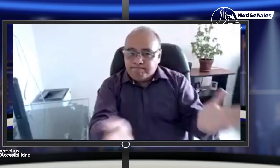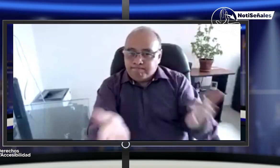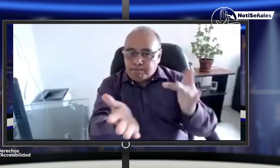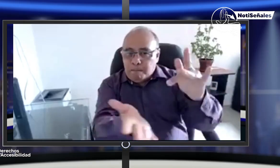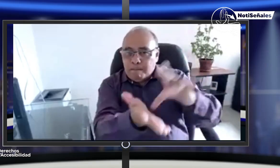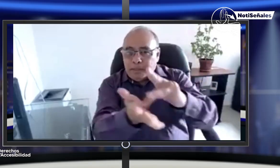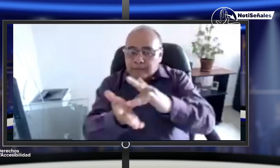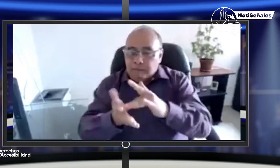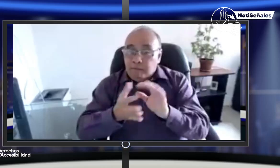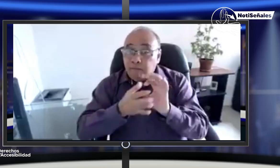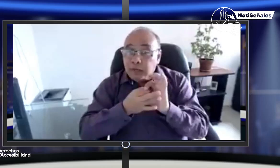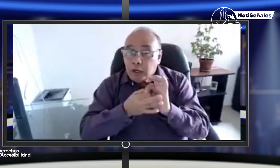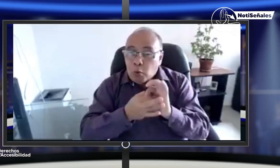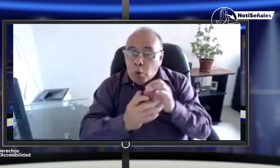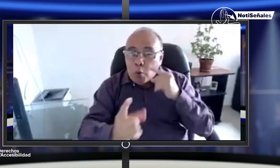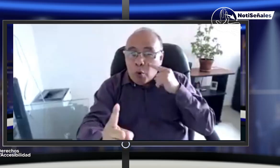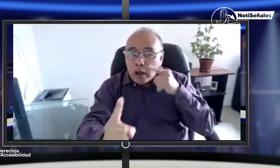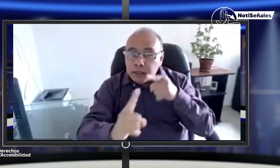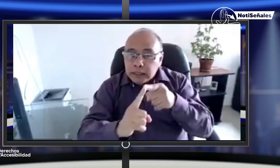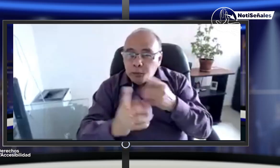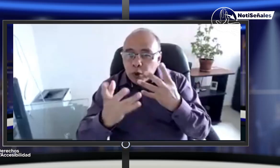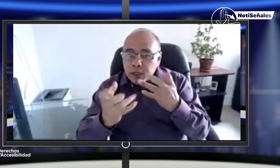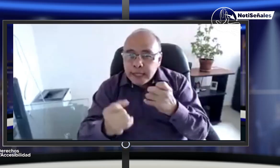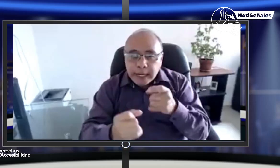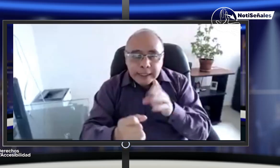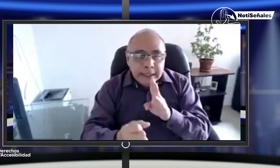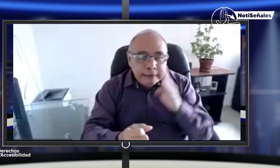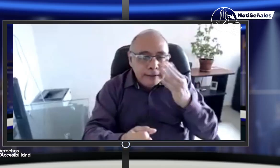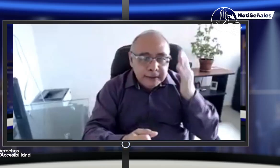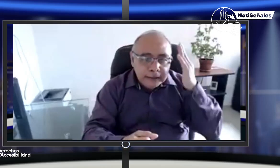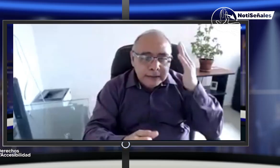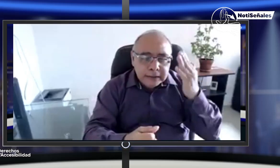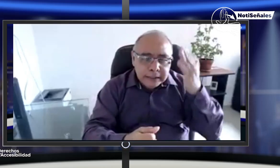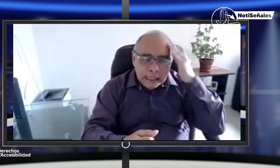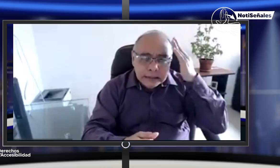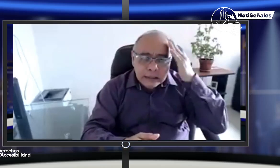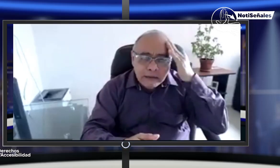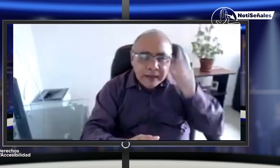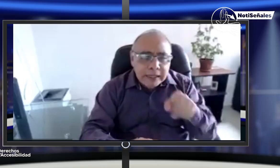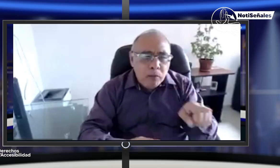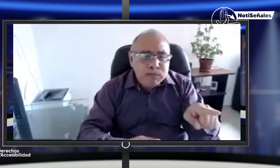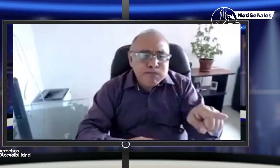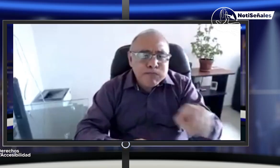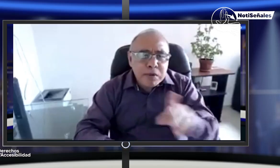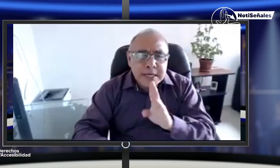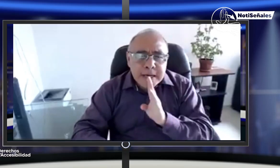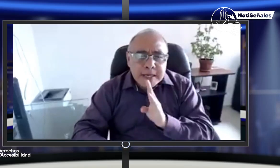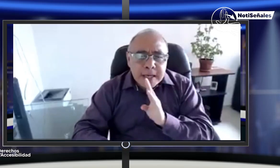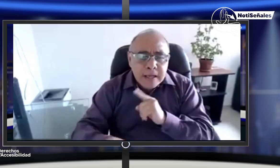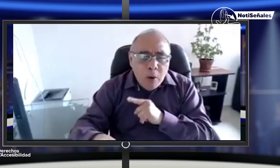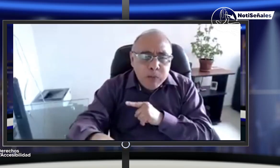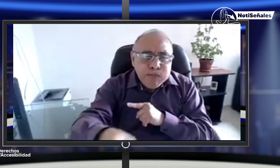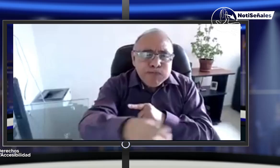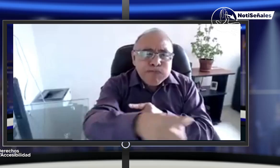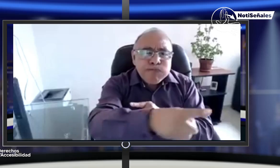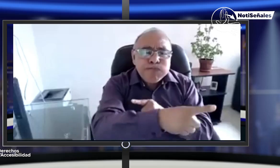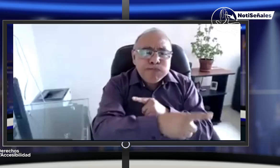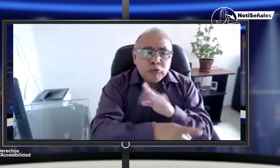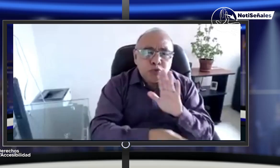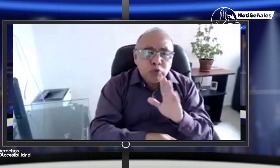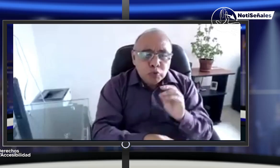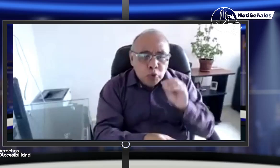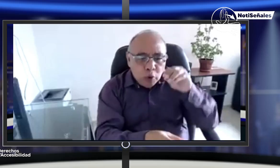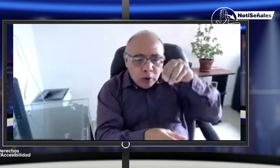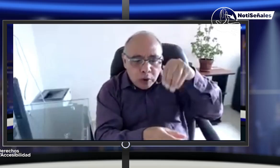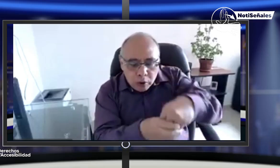que no se tiene como la misma estructura en todos los municipios. Nos encantaría que pudiera ser igual a cómo